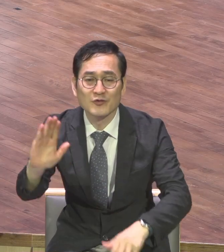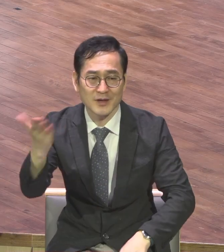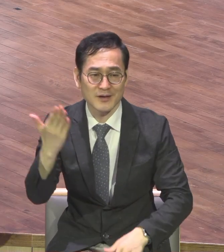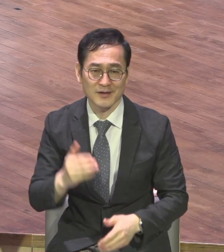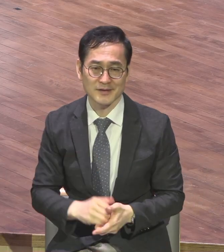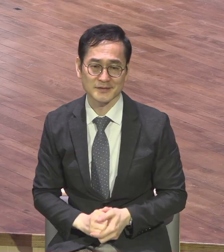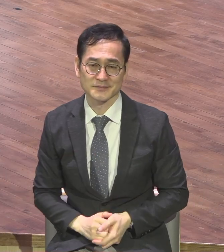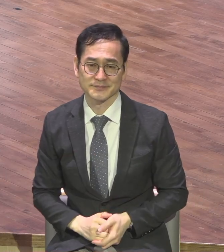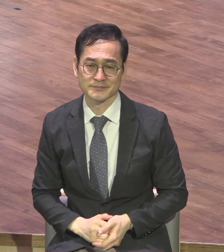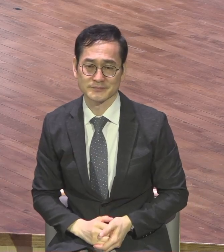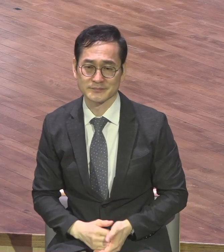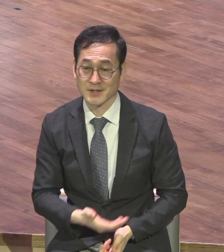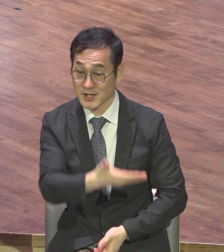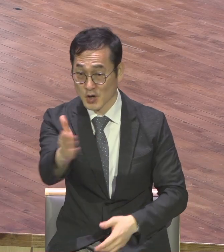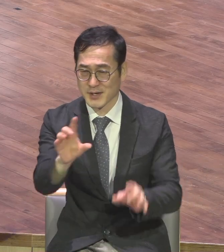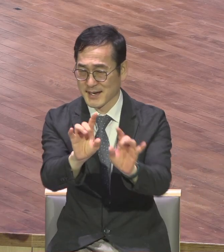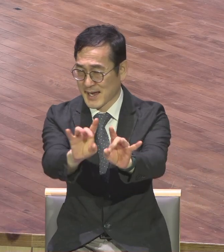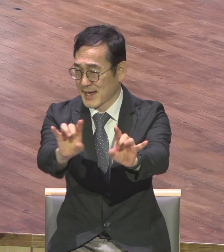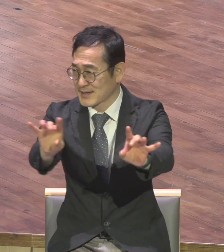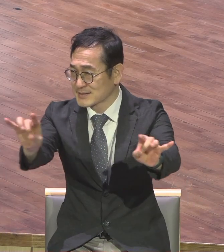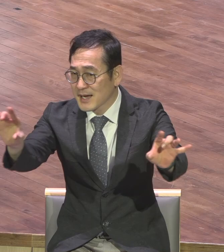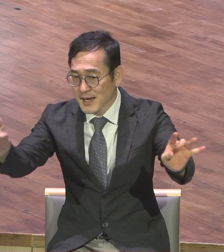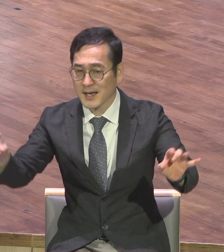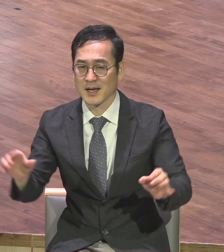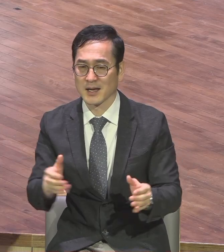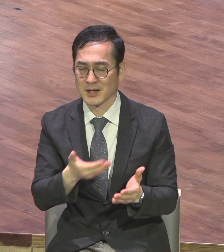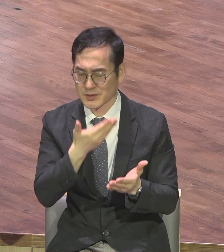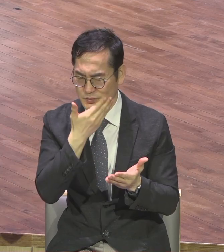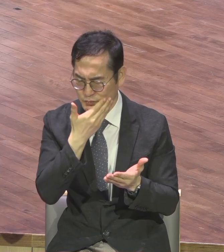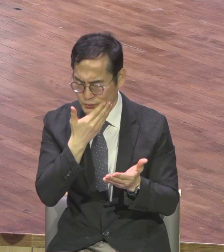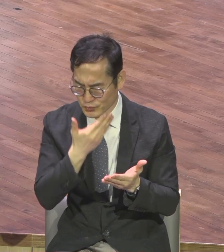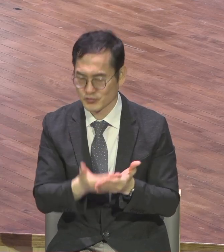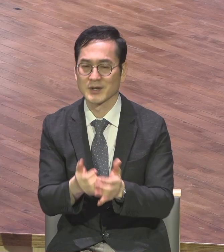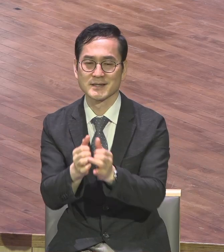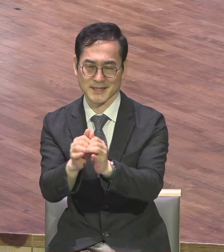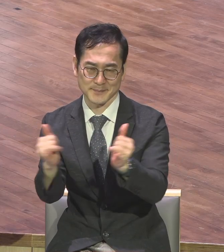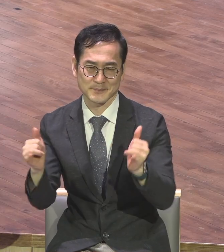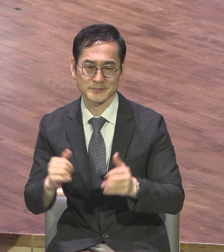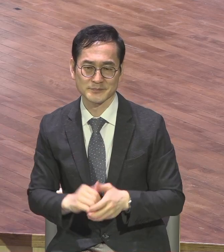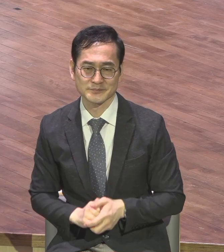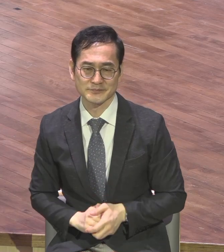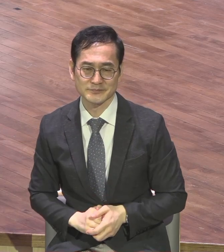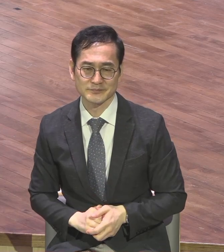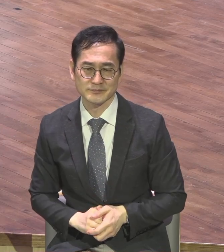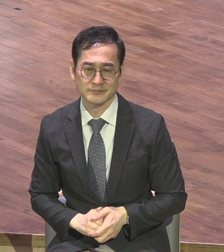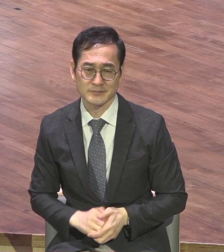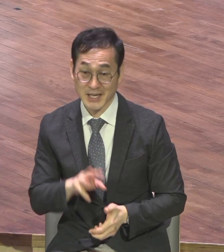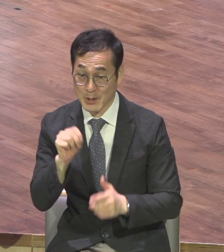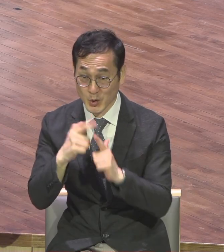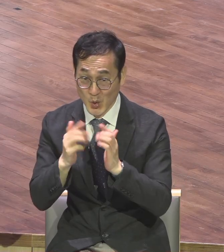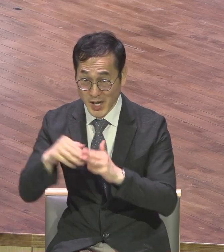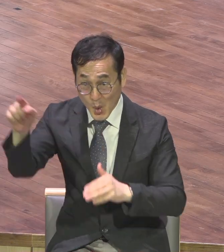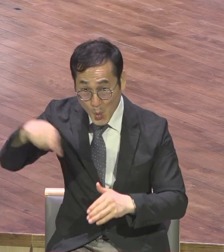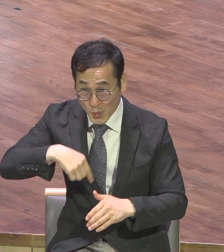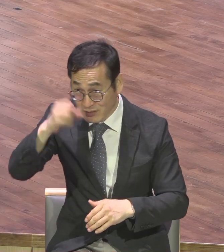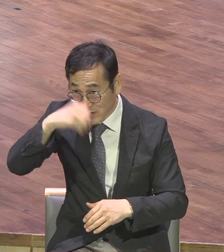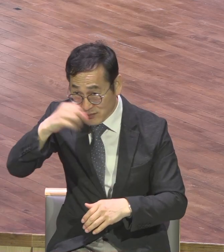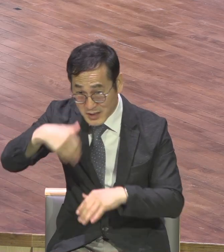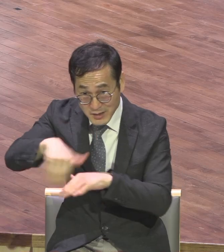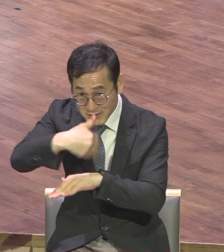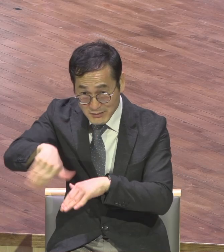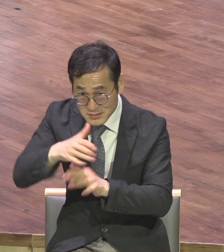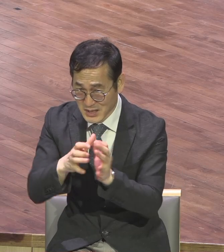여러분 한 분 한 분이 제게는 정말 소중한 분들이에요. 여기 아무나 나온 교회 아니